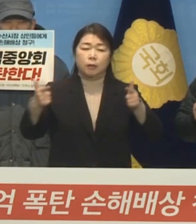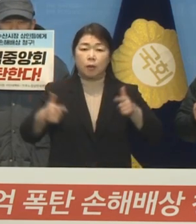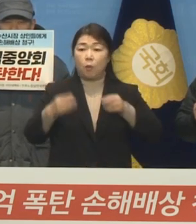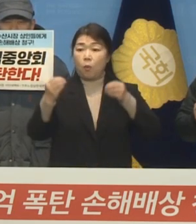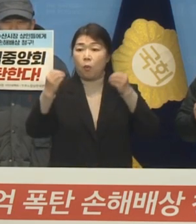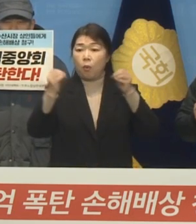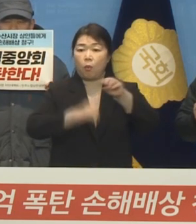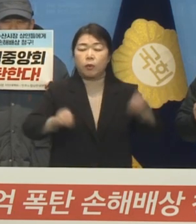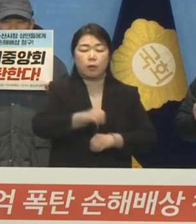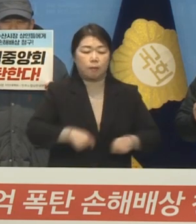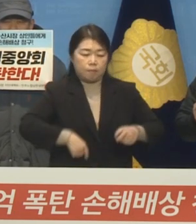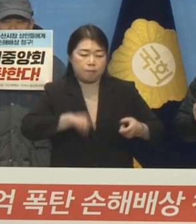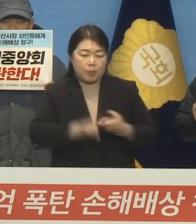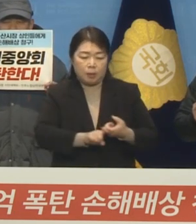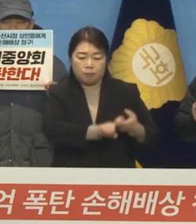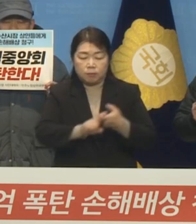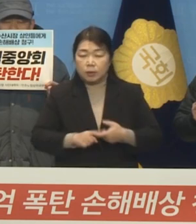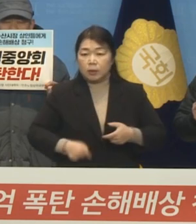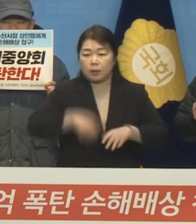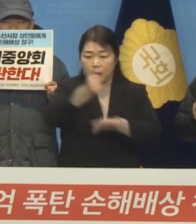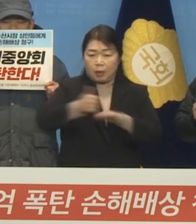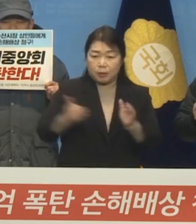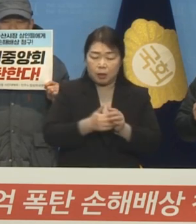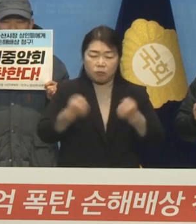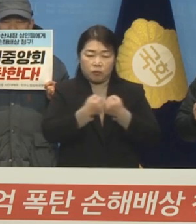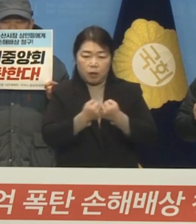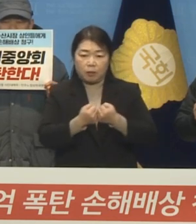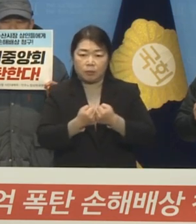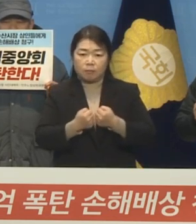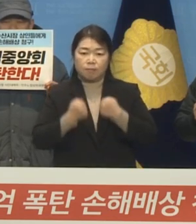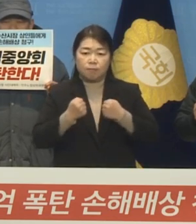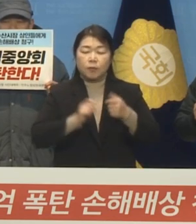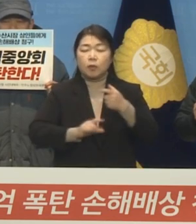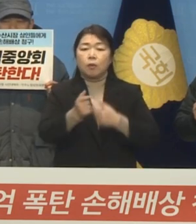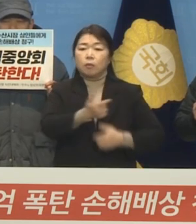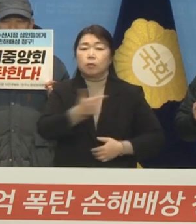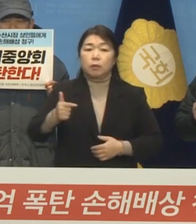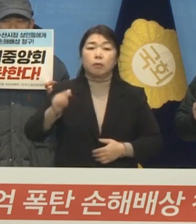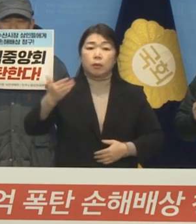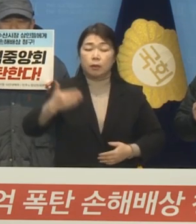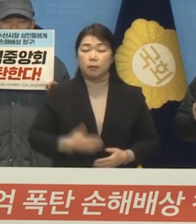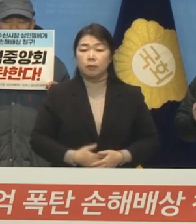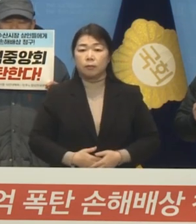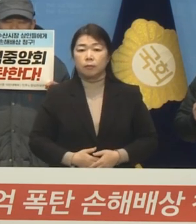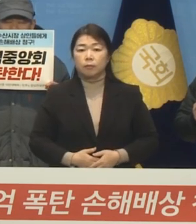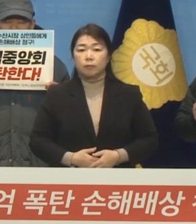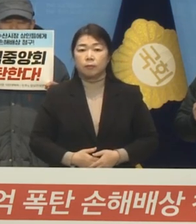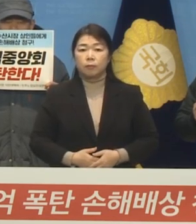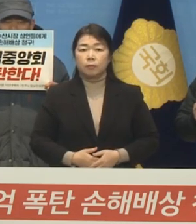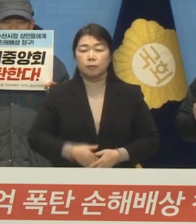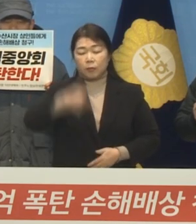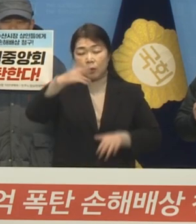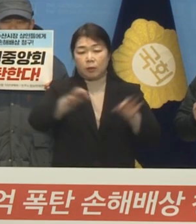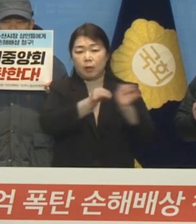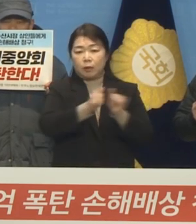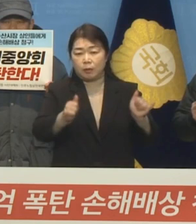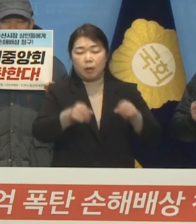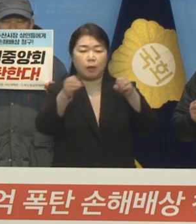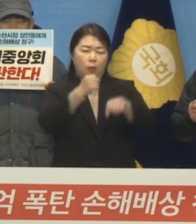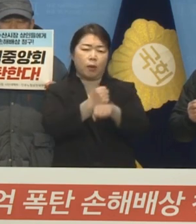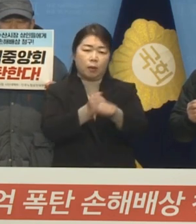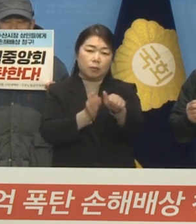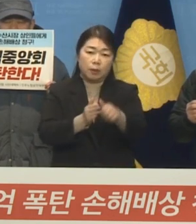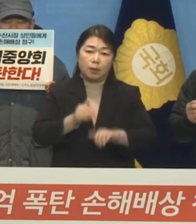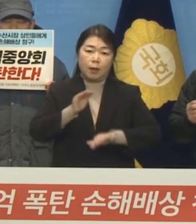오히려 단결하여 끝까지 투쟁하는 결의가 높아지고 있는 상황입니다. 수협중앙회는 구시장 상인들과 대화를 통해